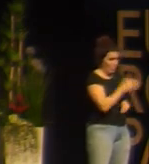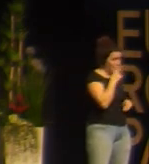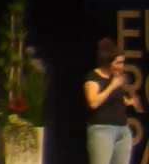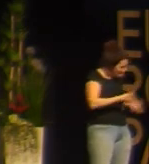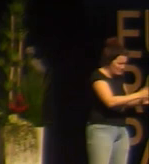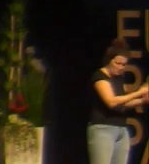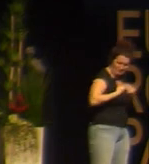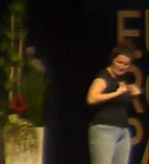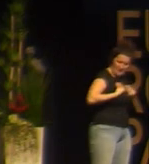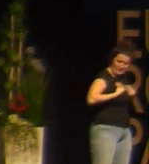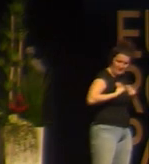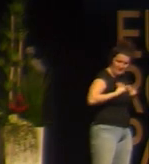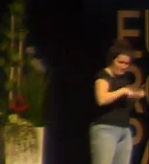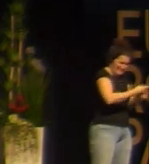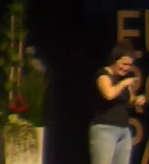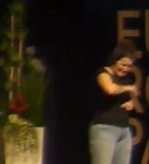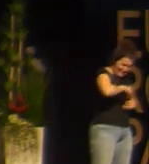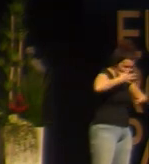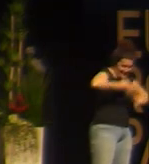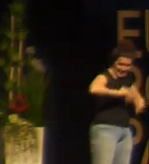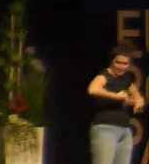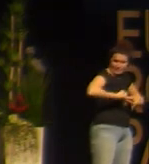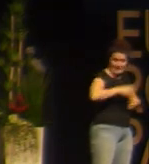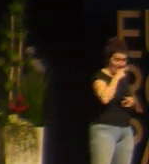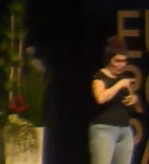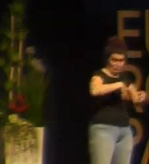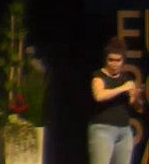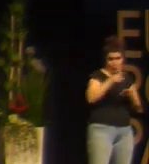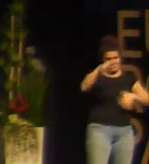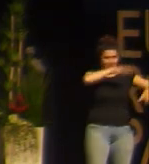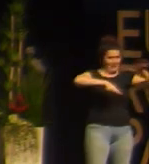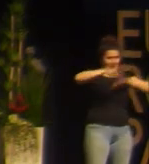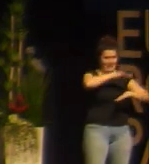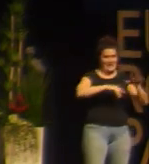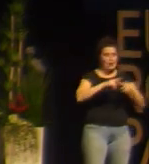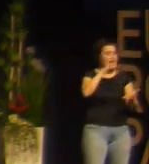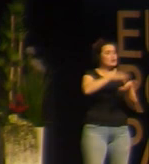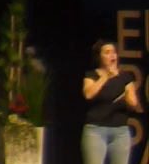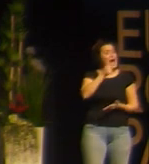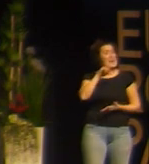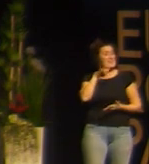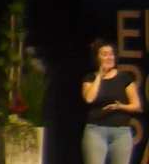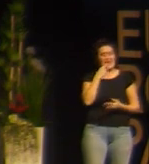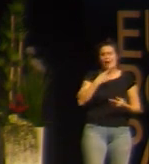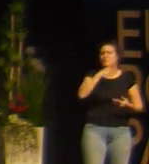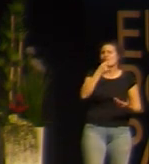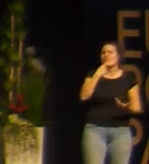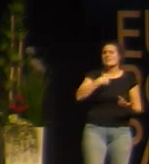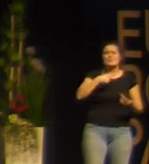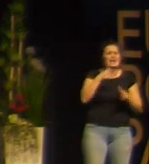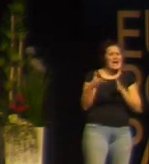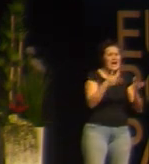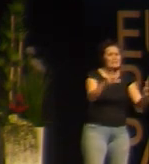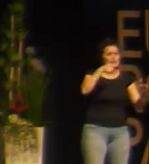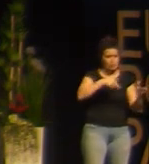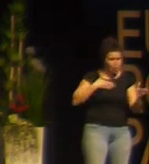vivan y que realmente la sientan y con todo este pitos yo y hoy le ha tocado a alicia podría decirme por favor que camino de seguir